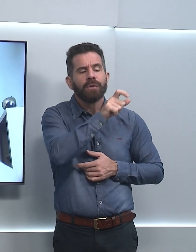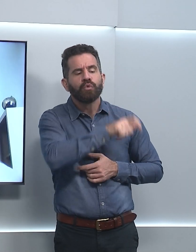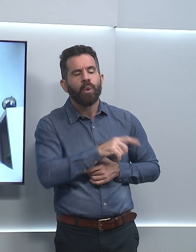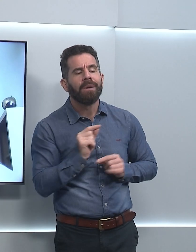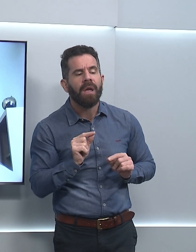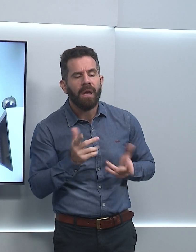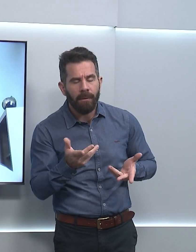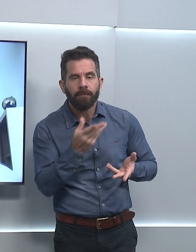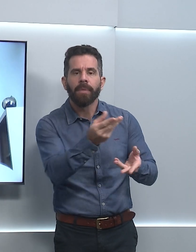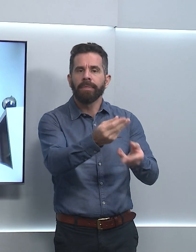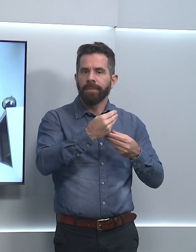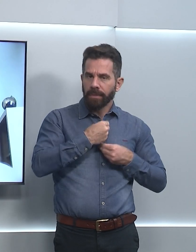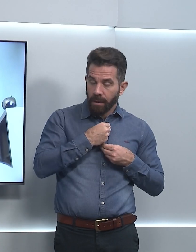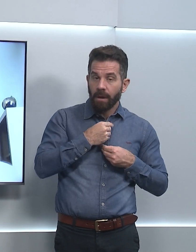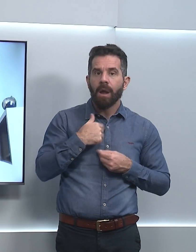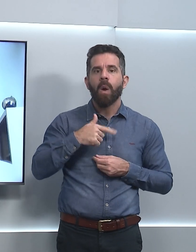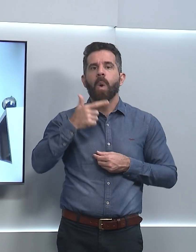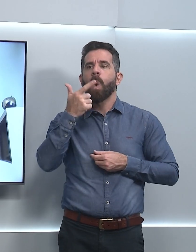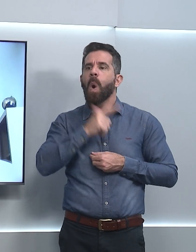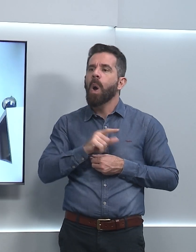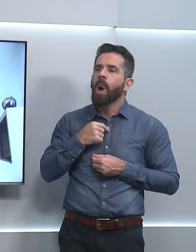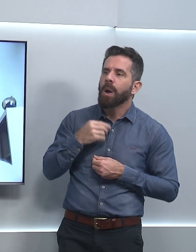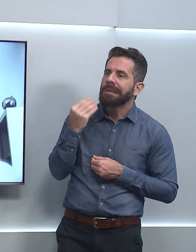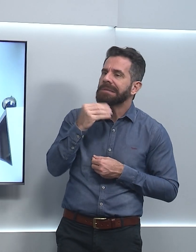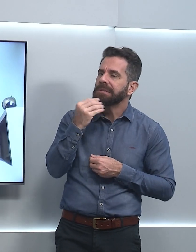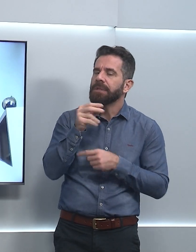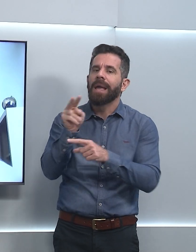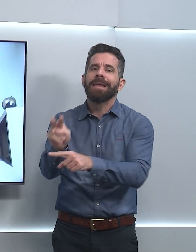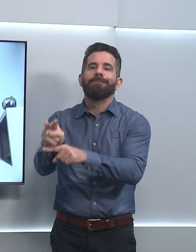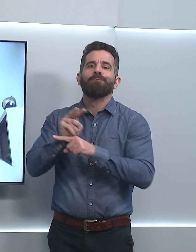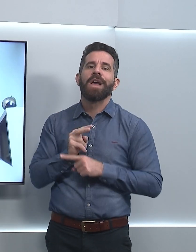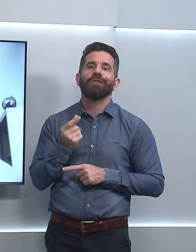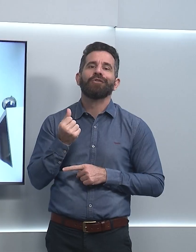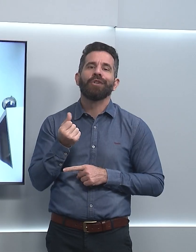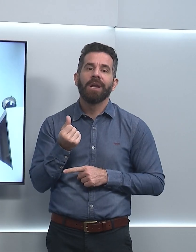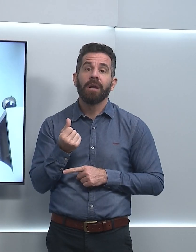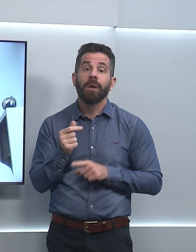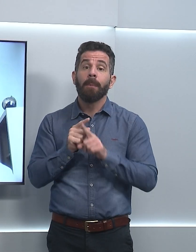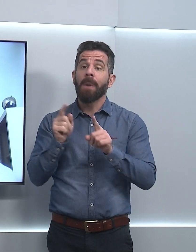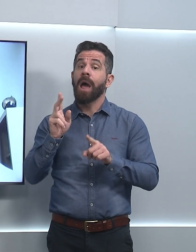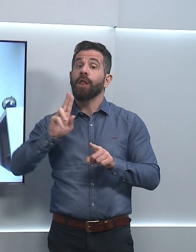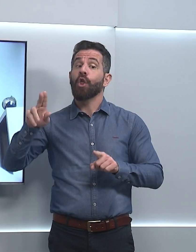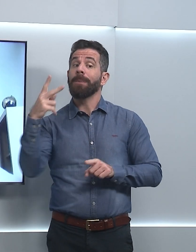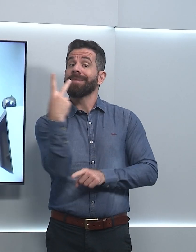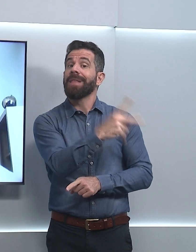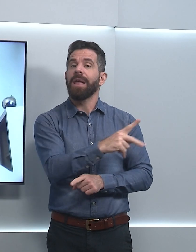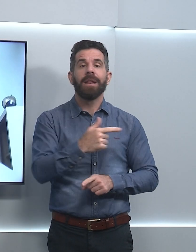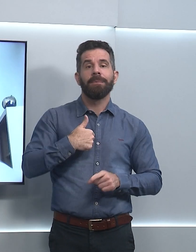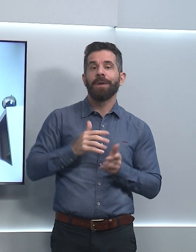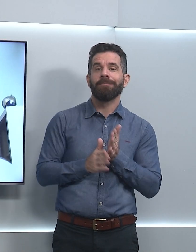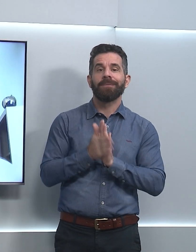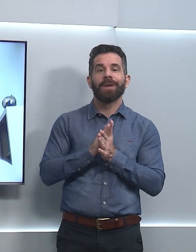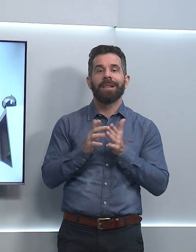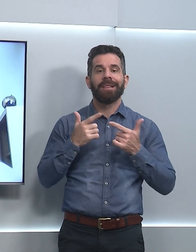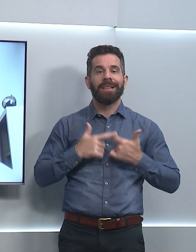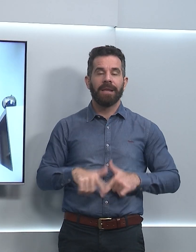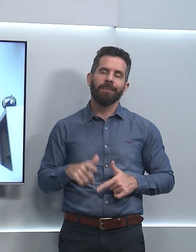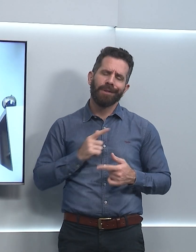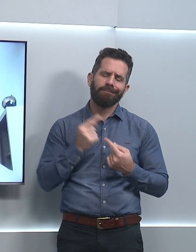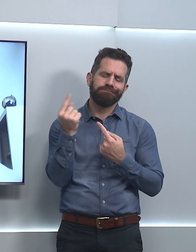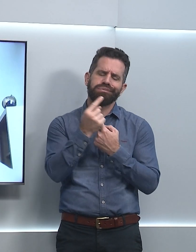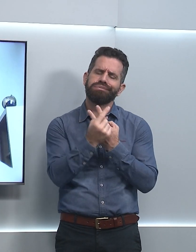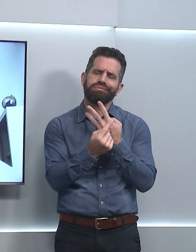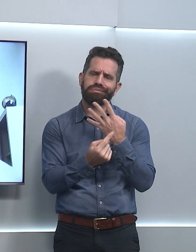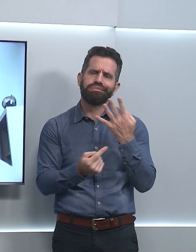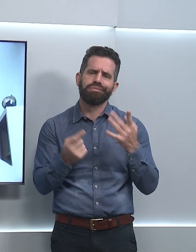empréstimo que não foi solicitado. Então, nós podemos citar esses vários tipos de golpes, dentre outros. Bom,